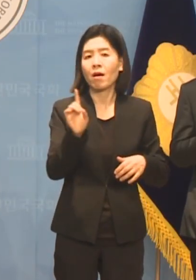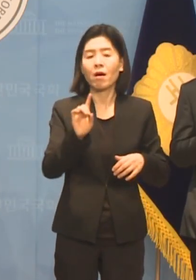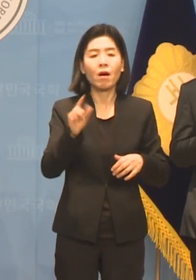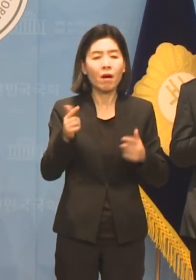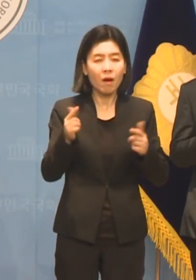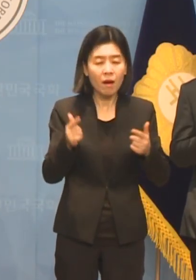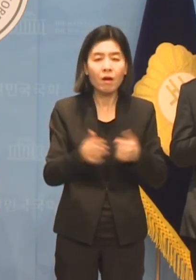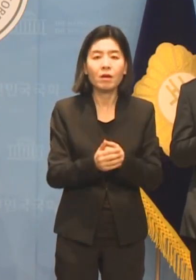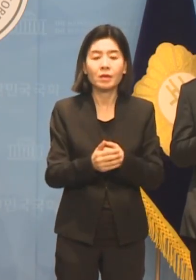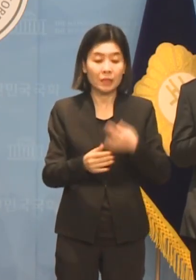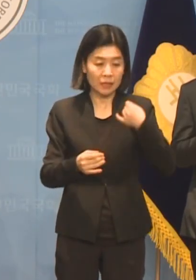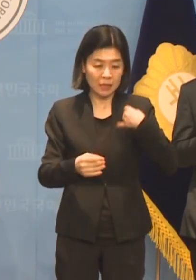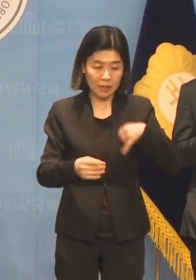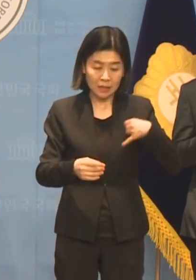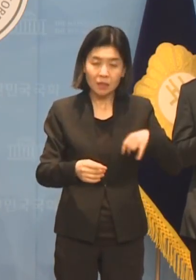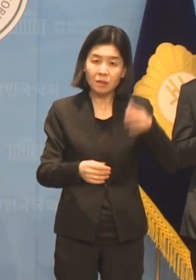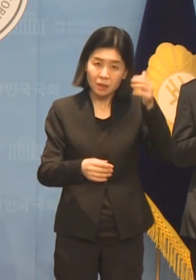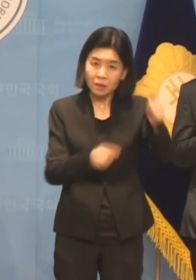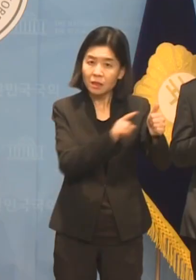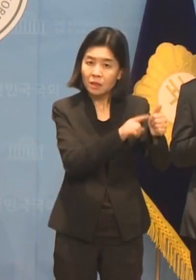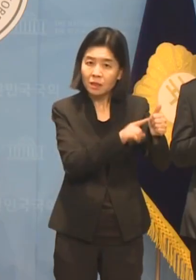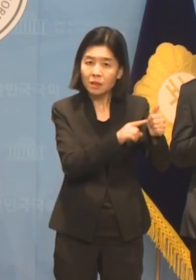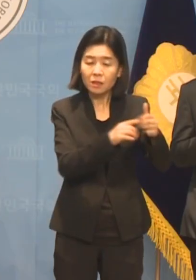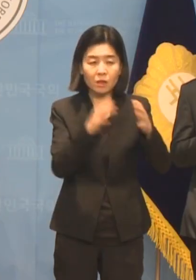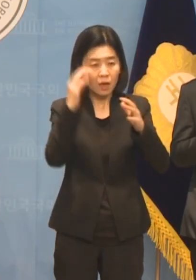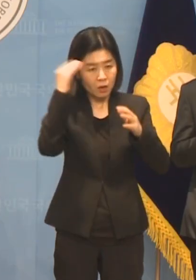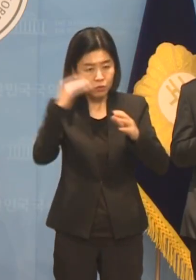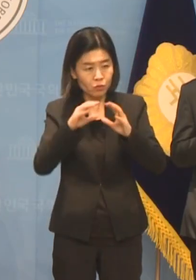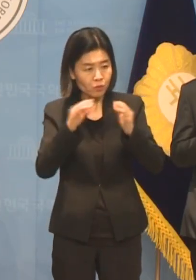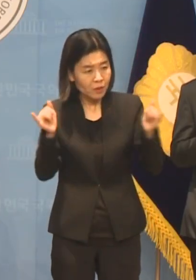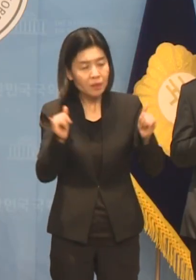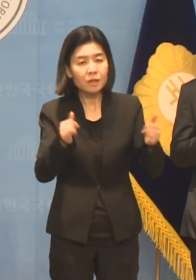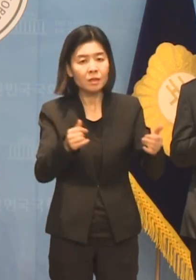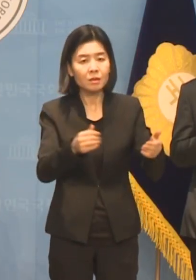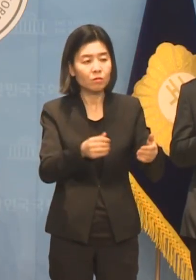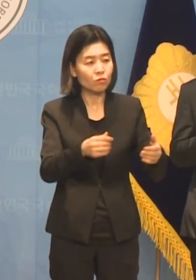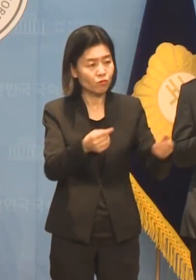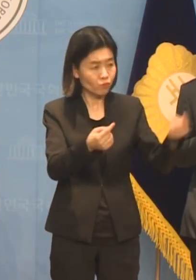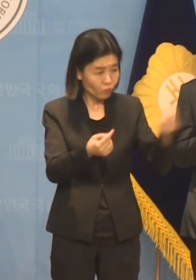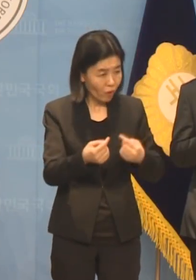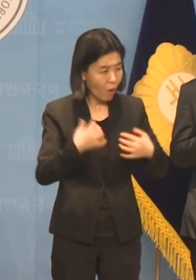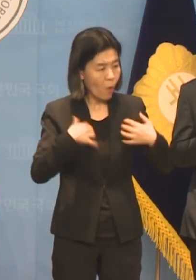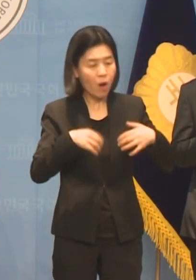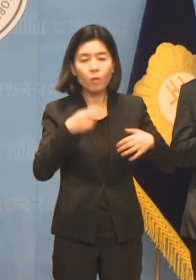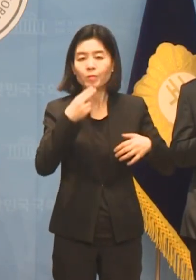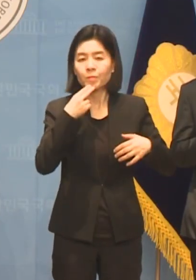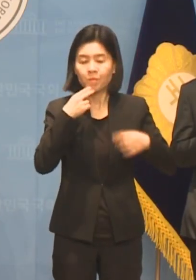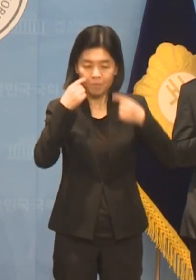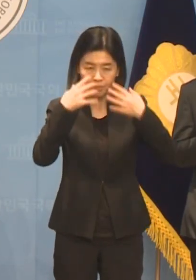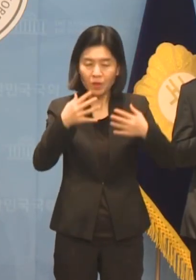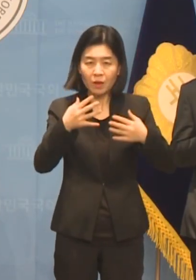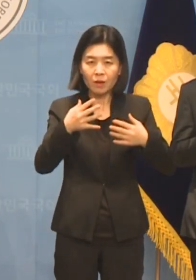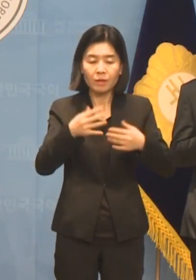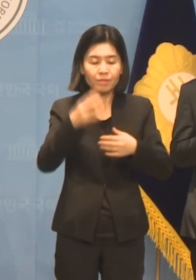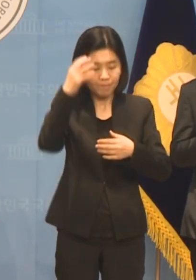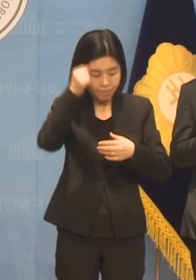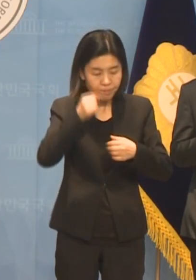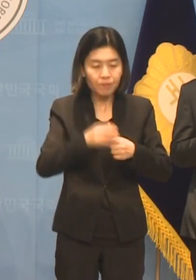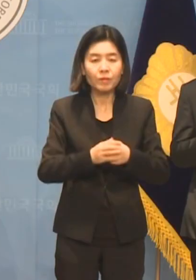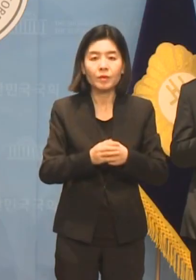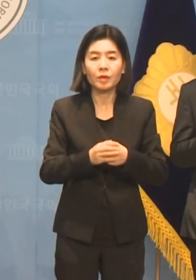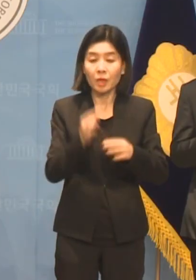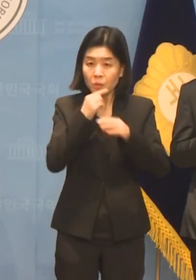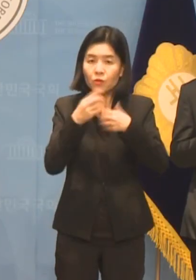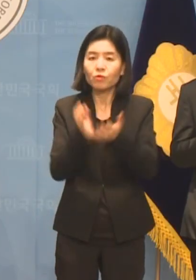시 주석은 우리 국민들에게 절대로 환영받지 못할 것임을 잊지 마시기 바랍니다. 저는 또한